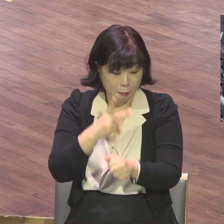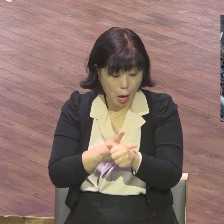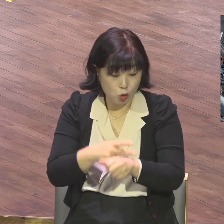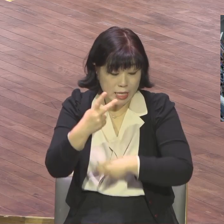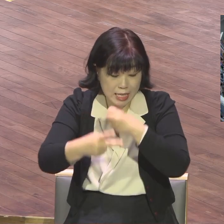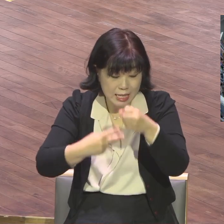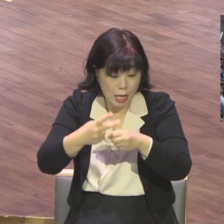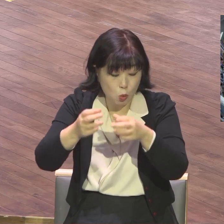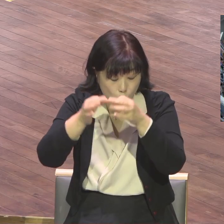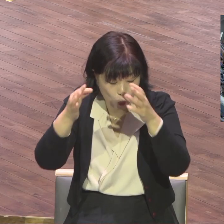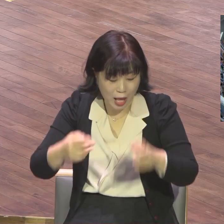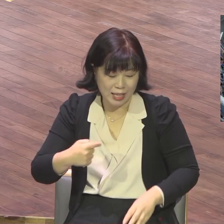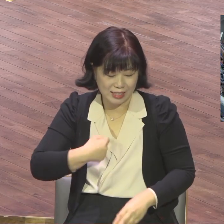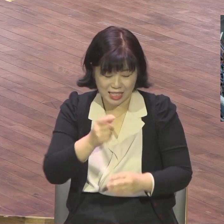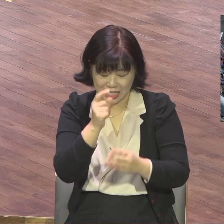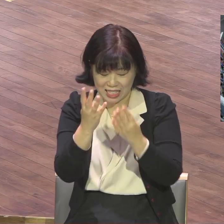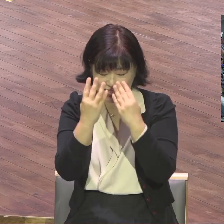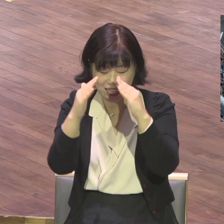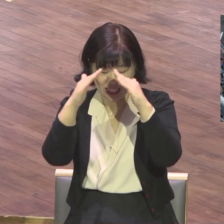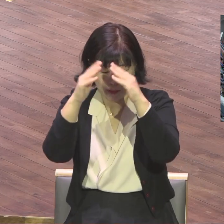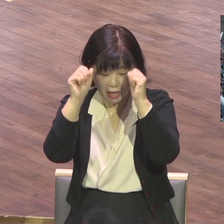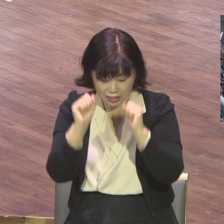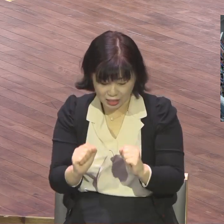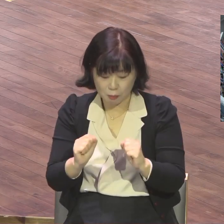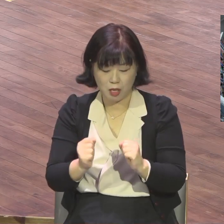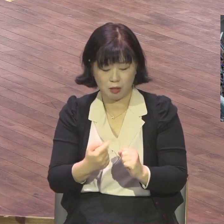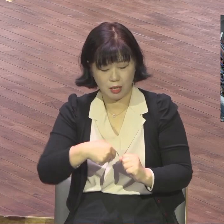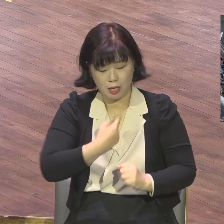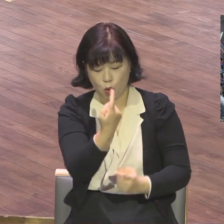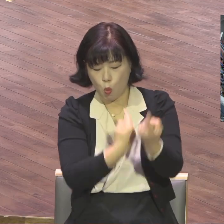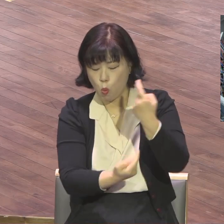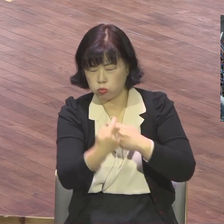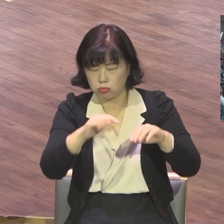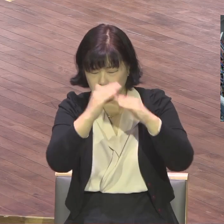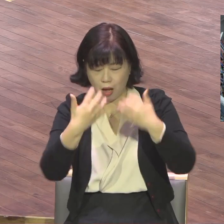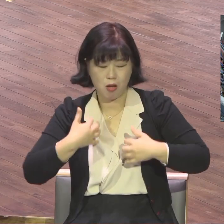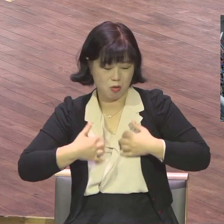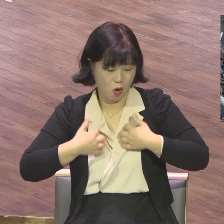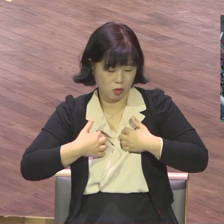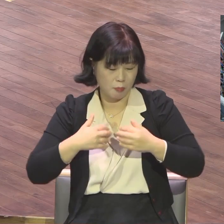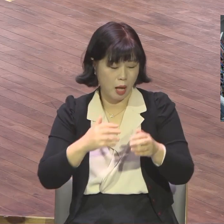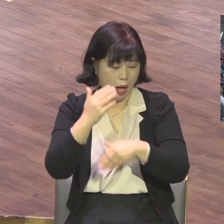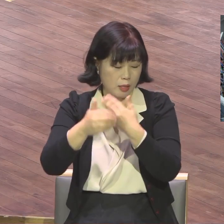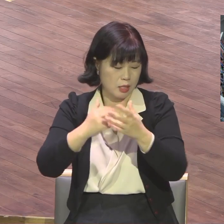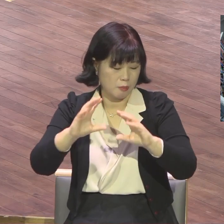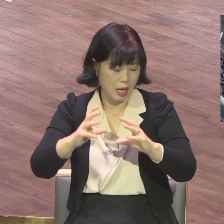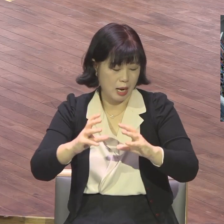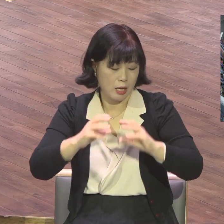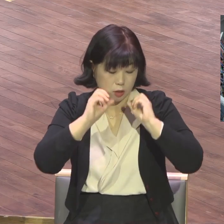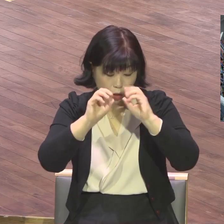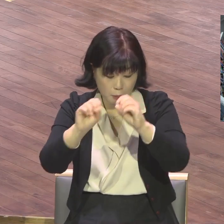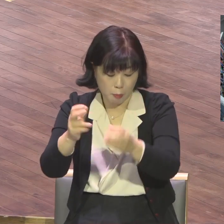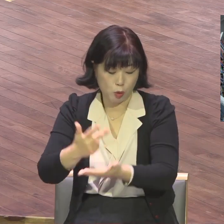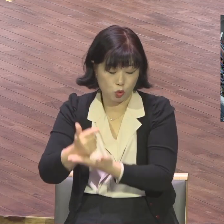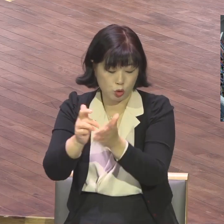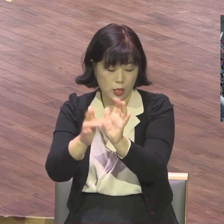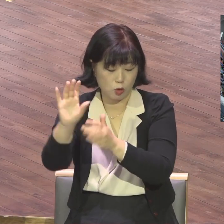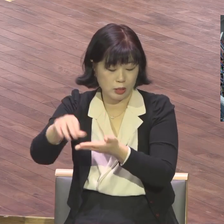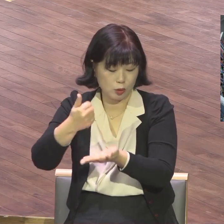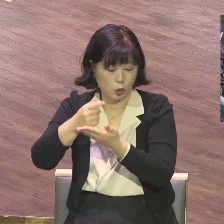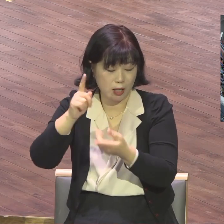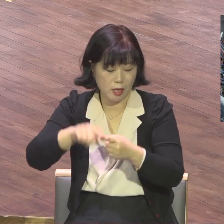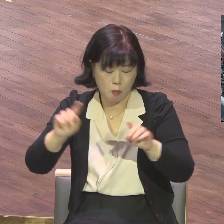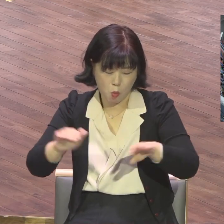온 이태를 자기 셋집에 머물면서 자기에게 오는 사람을 다 영접하고 하나님의 나라를 전파하며 주 예수 그리스도에